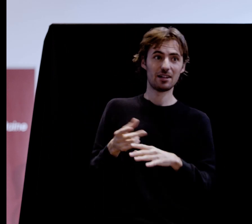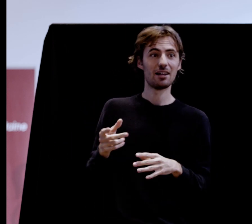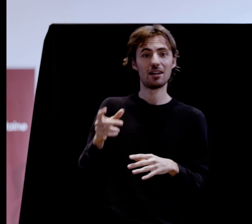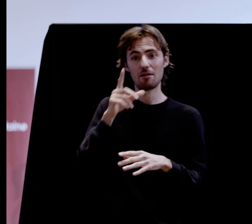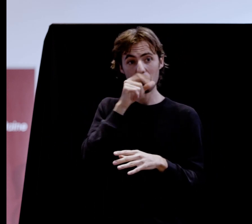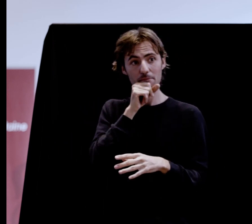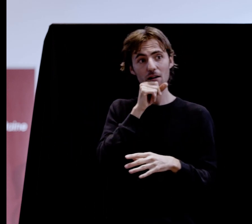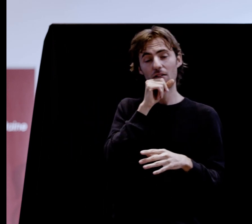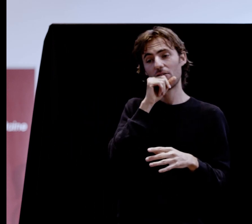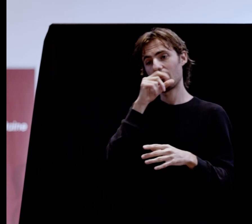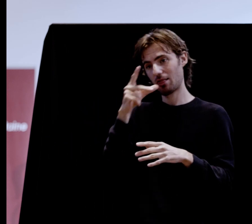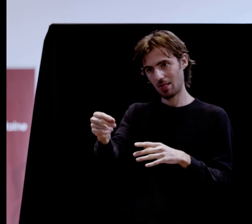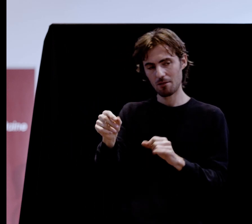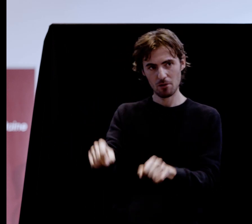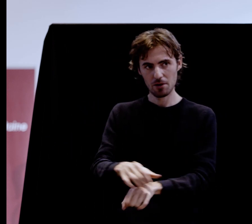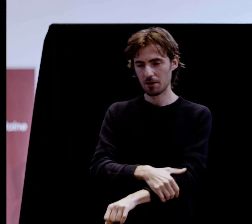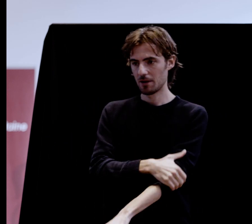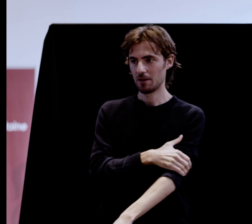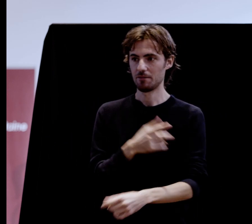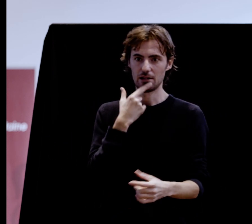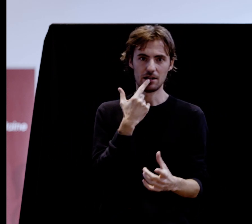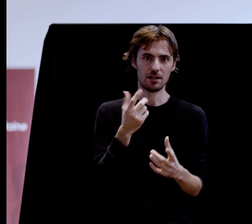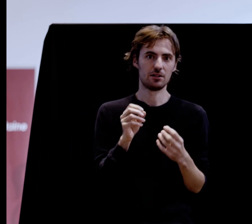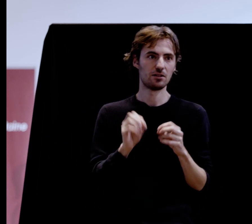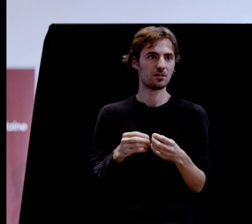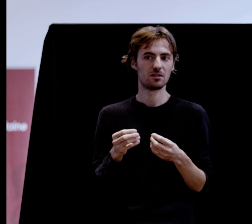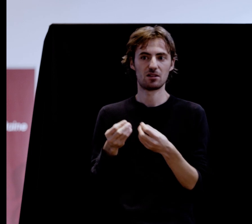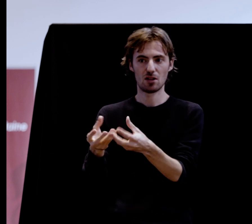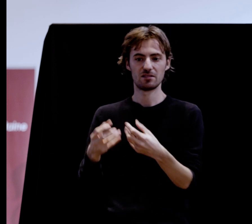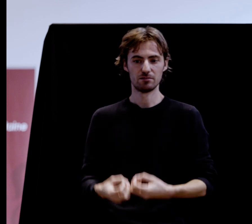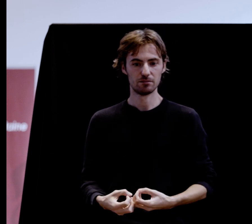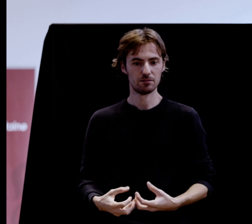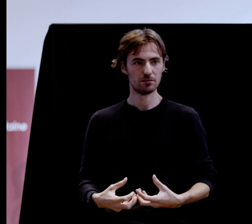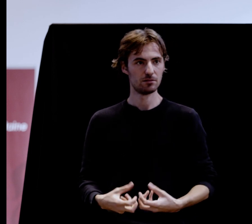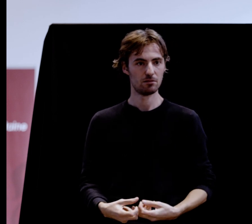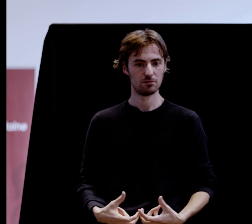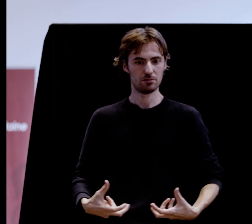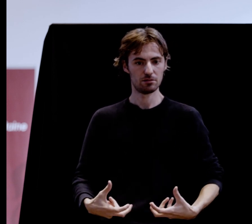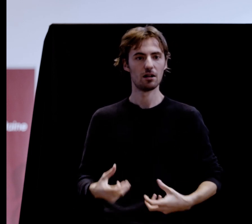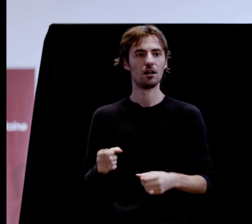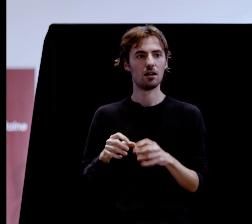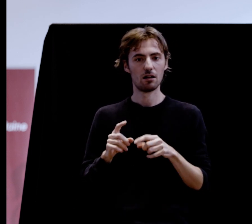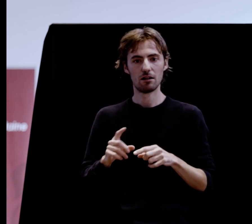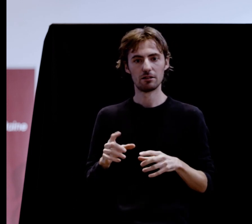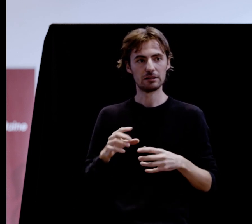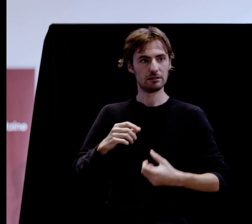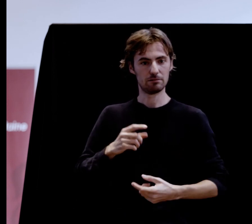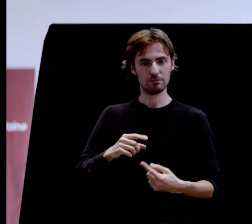Et ce traitement induit une augmentation du volume testiculaire, une stimulation, la fabrication de testostérone, donc c'est plus long,